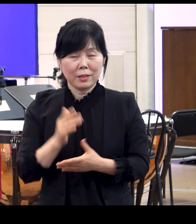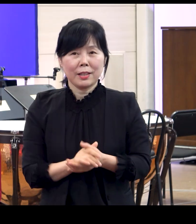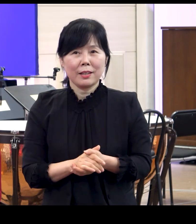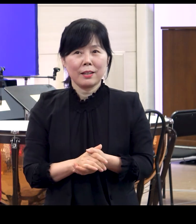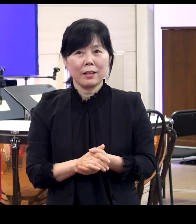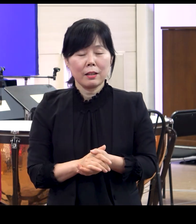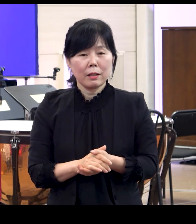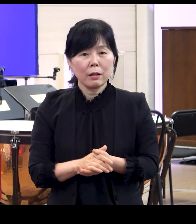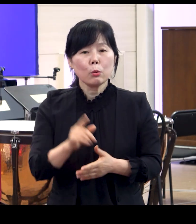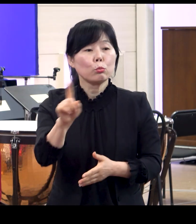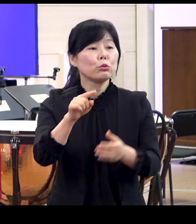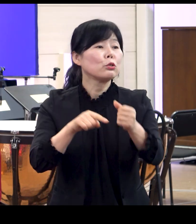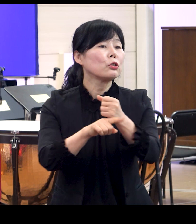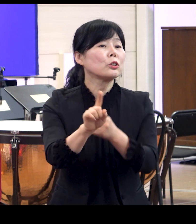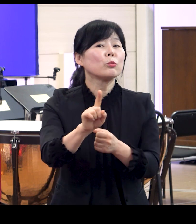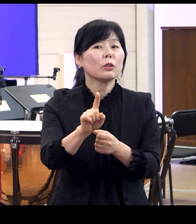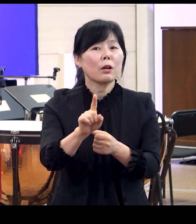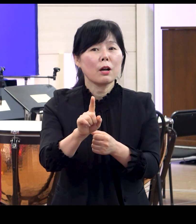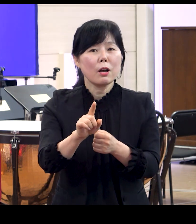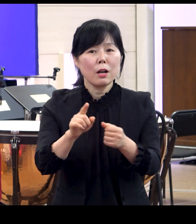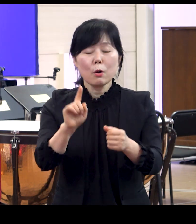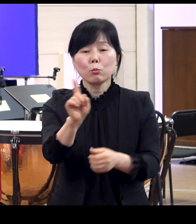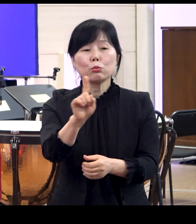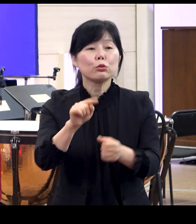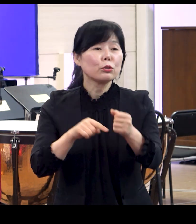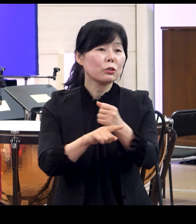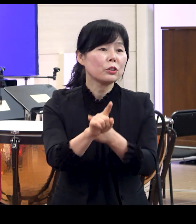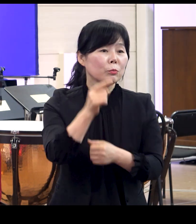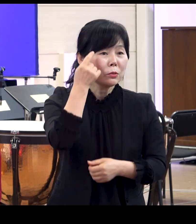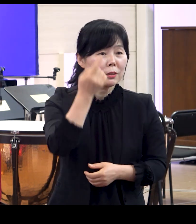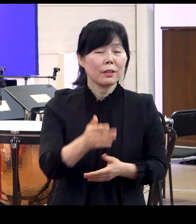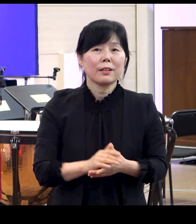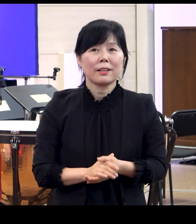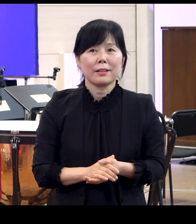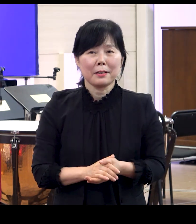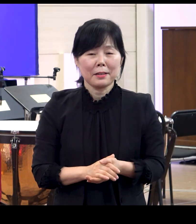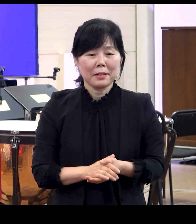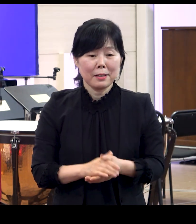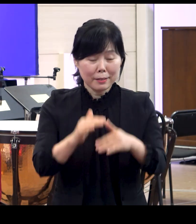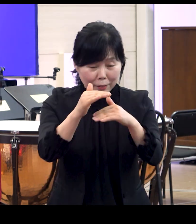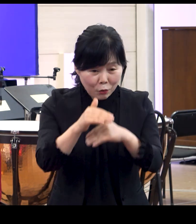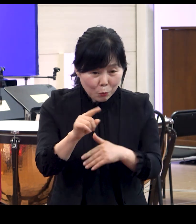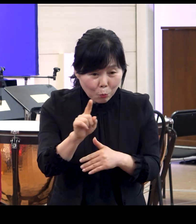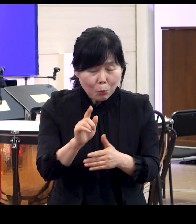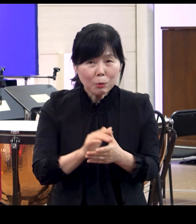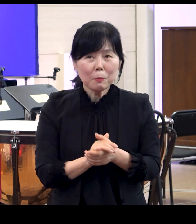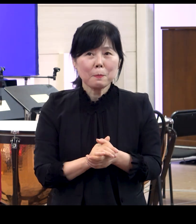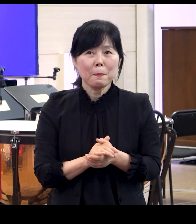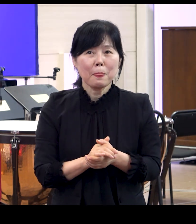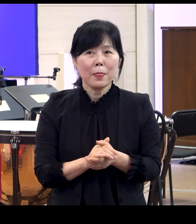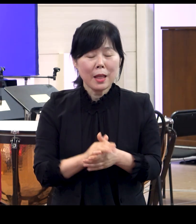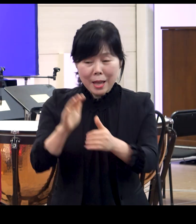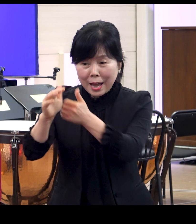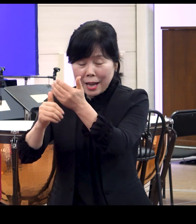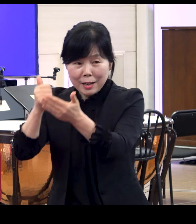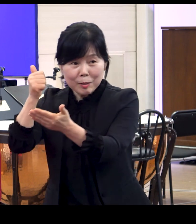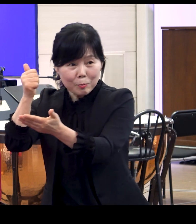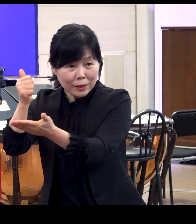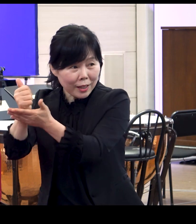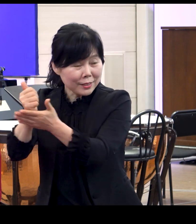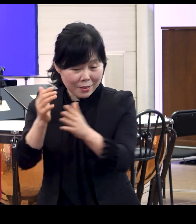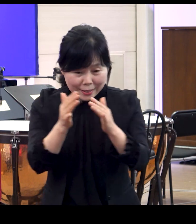이게 무슨 의미죠? 이게 뭘 말하고 있습니까 지금? 이것은요, 하나님이 사람을 만드신